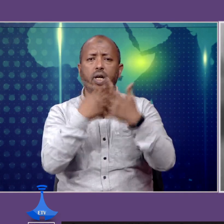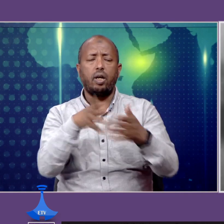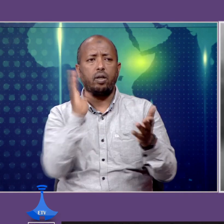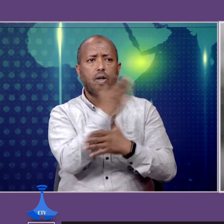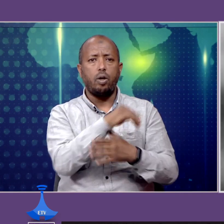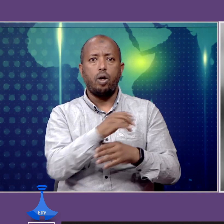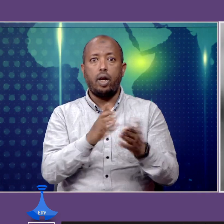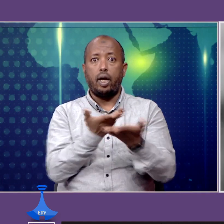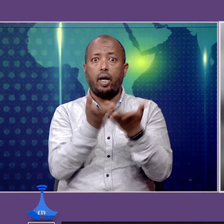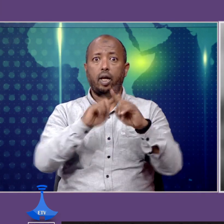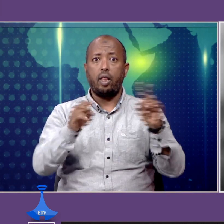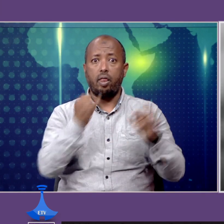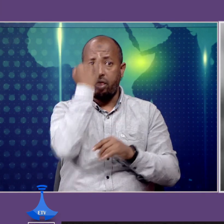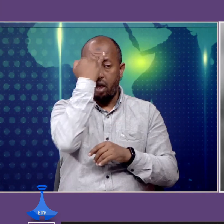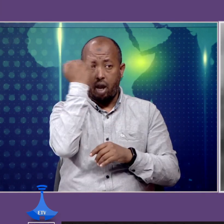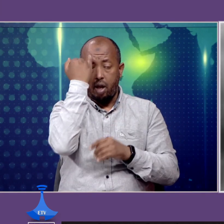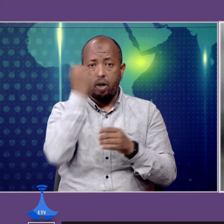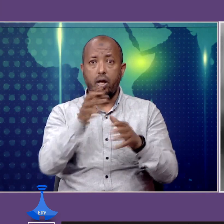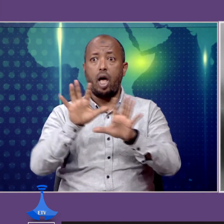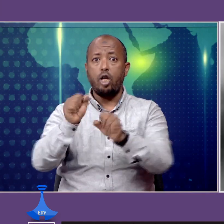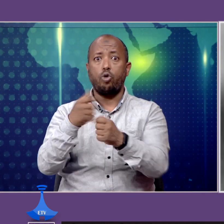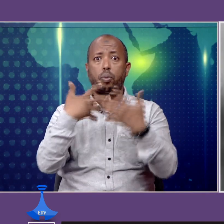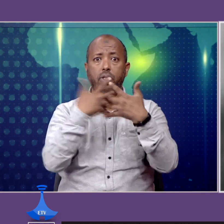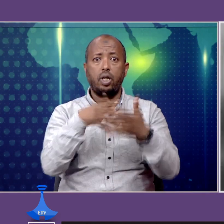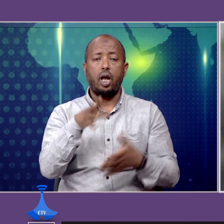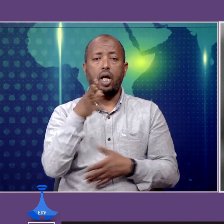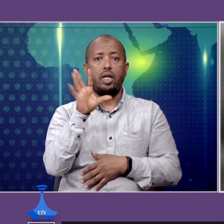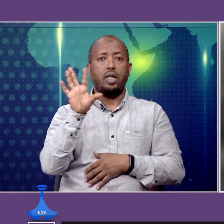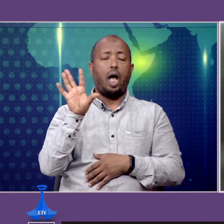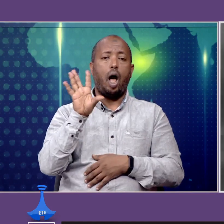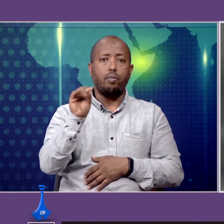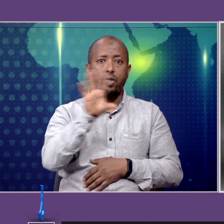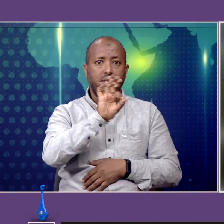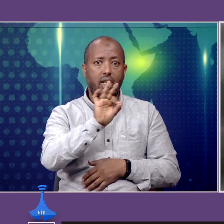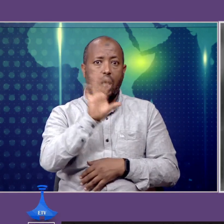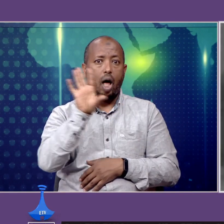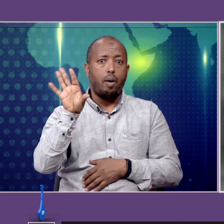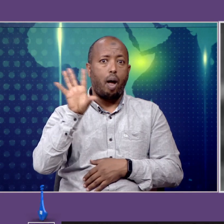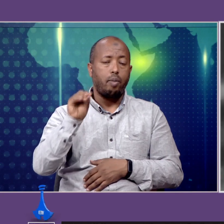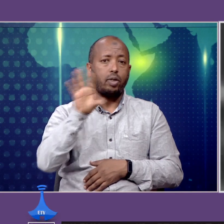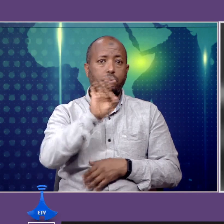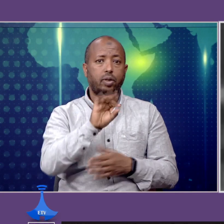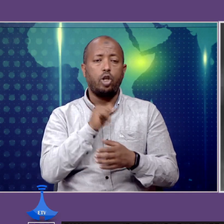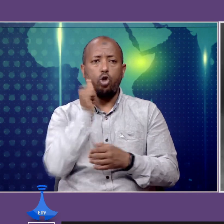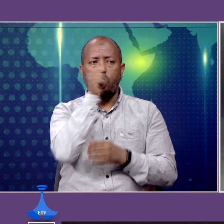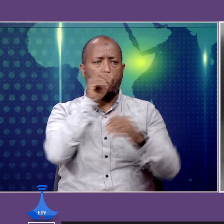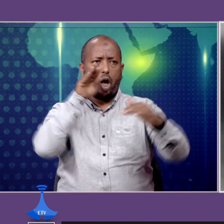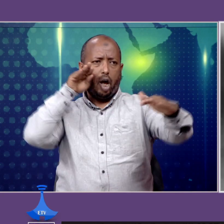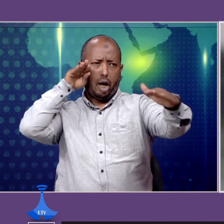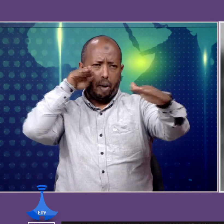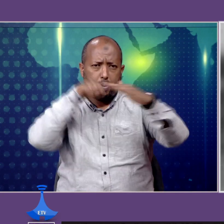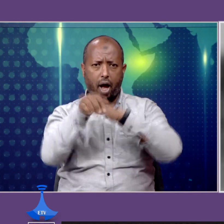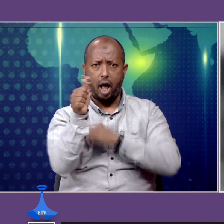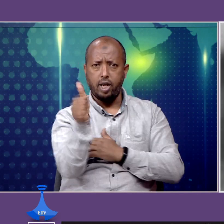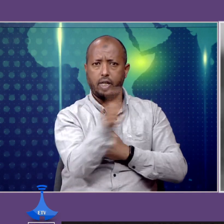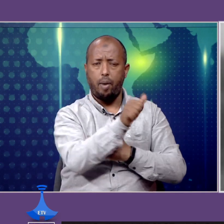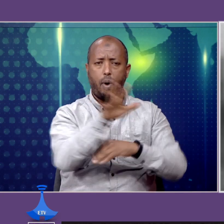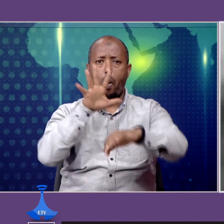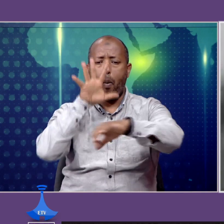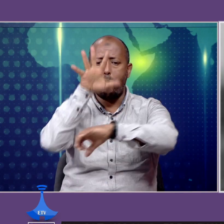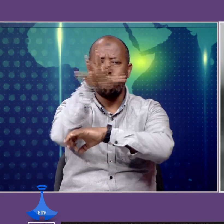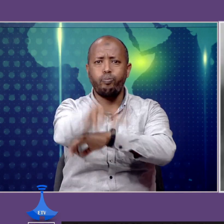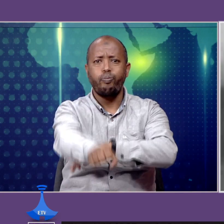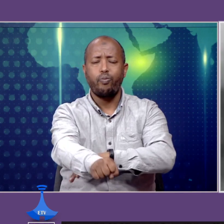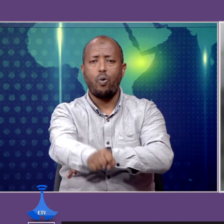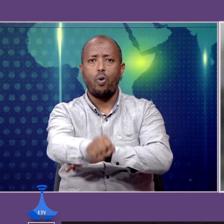በታጠቀው መሳሪያ ያዚያ 27 1928 ዓ.ም አዲስ አበባ ድረስ እንዲዘልቅ አደረገው ጣሊያን